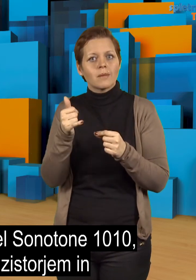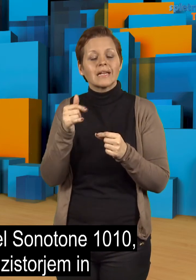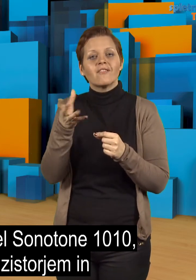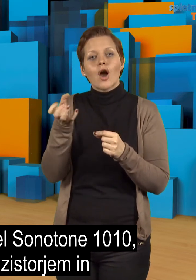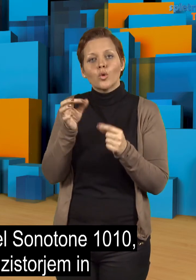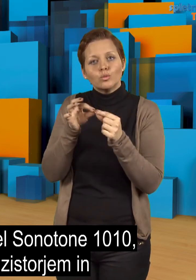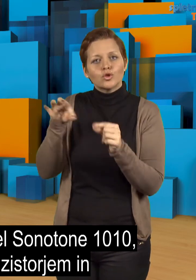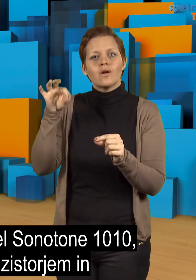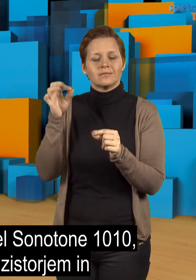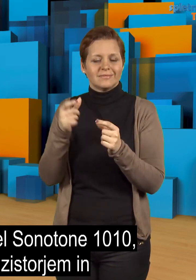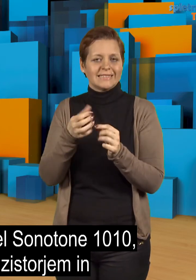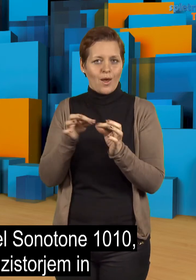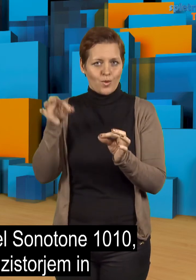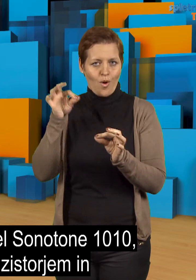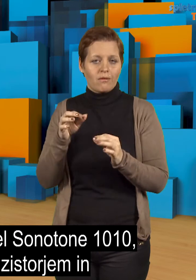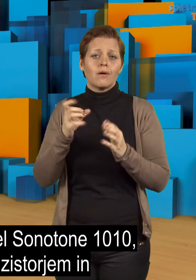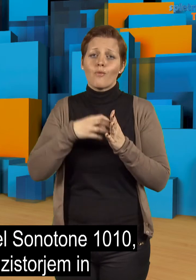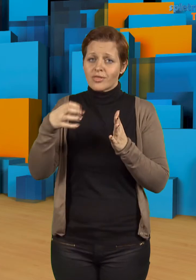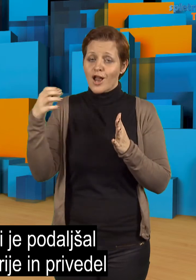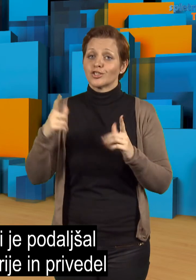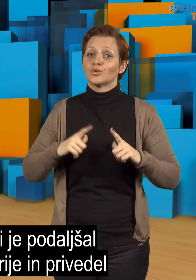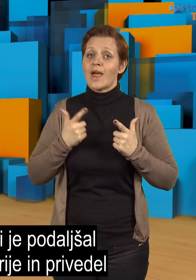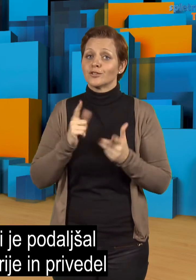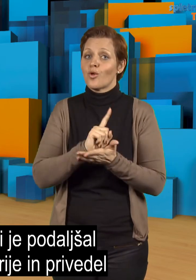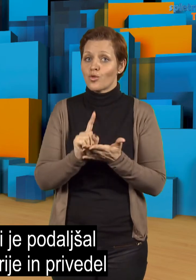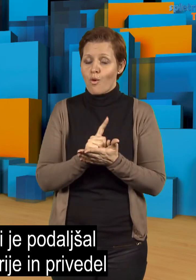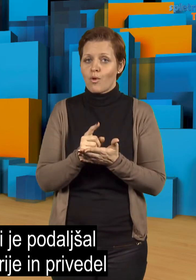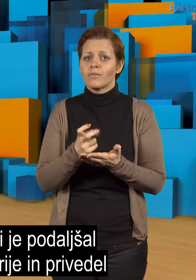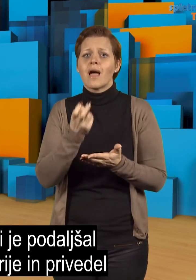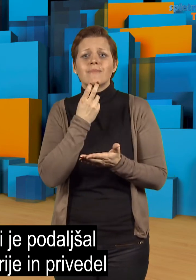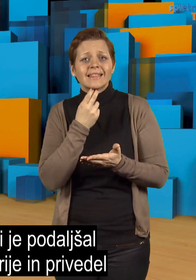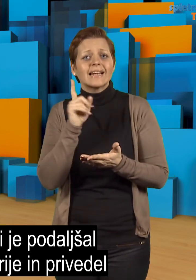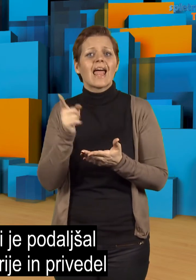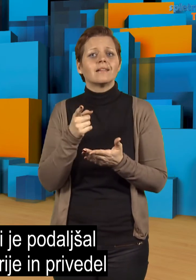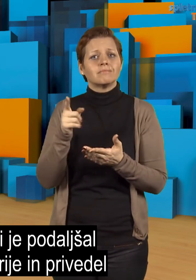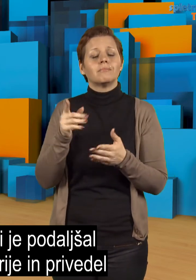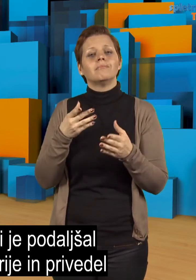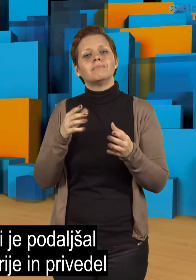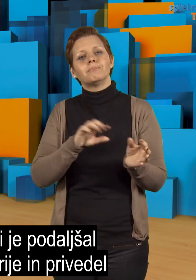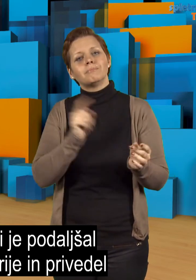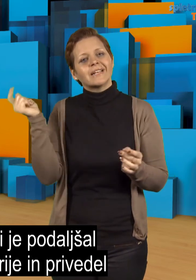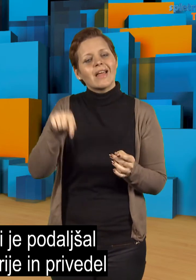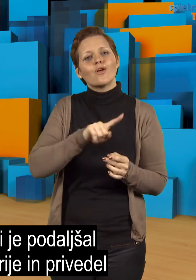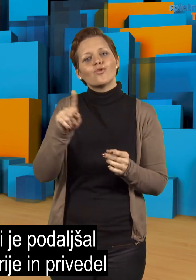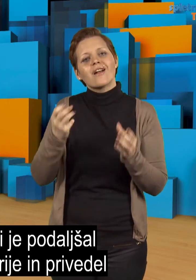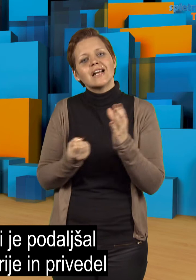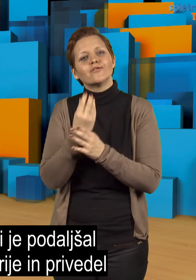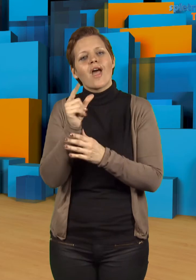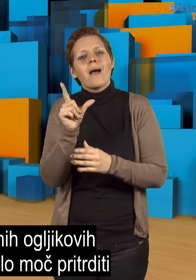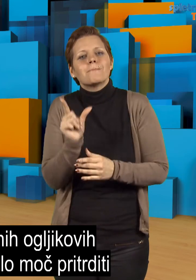in vakuumsko cevjo, ki je podaljšal življenjsko dobo baterije in privedel do razvoja miniaturnih ogljikovih mikrofonov,